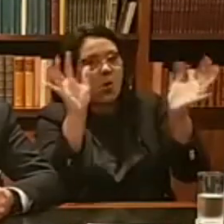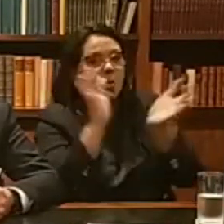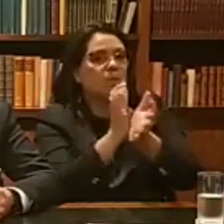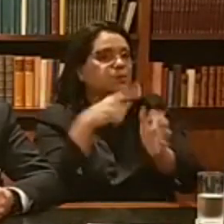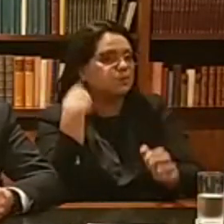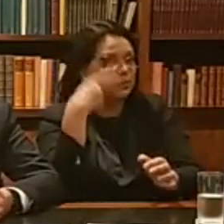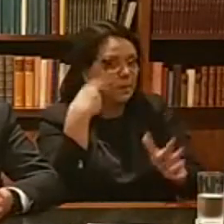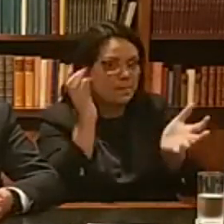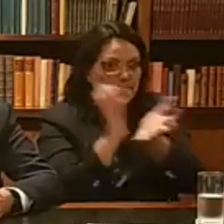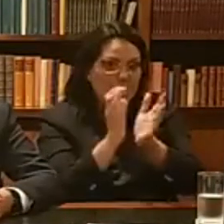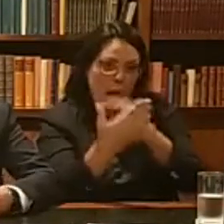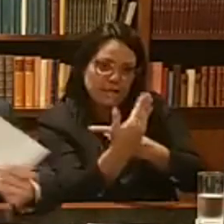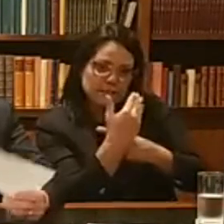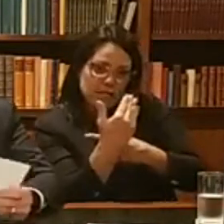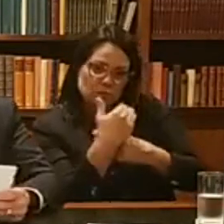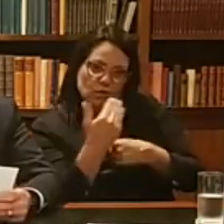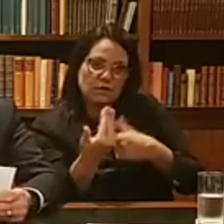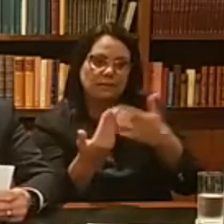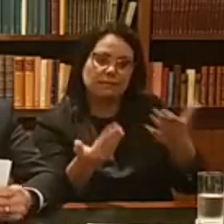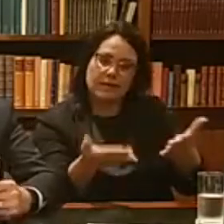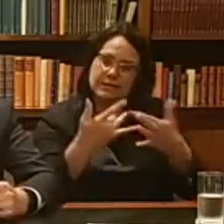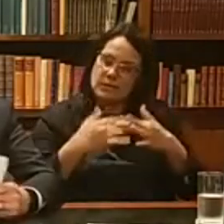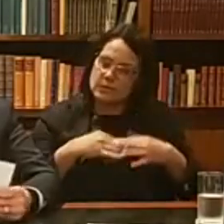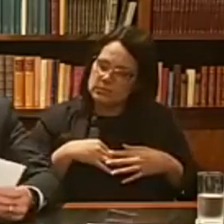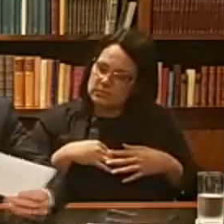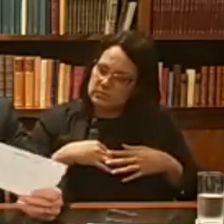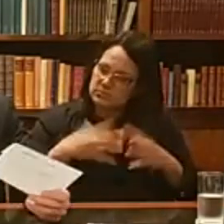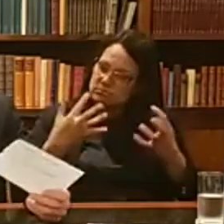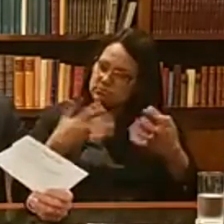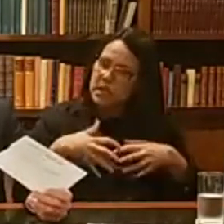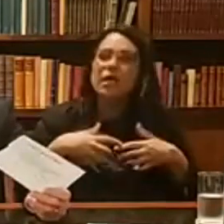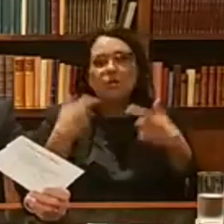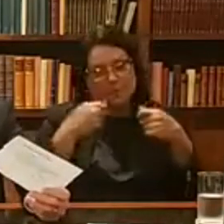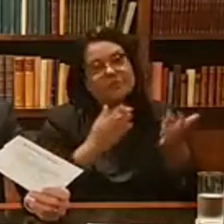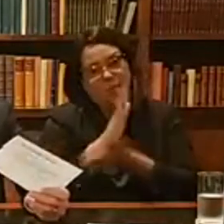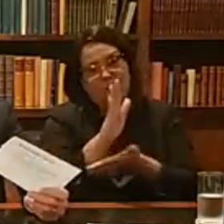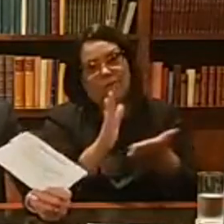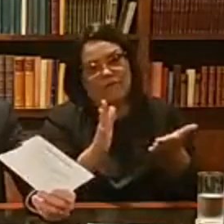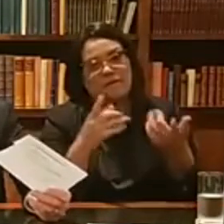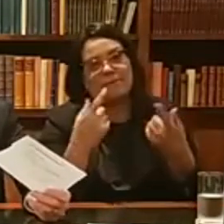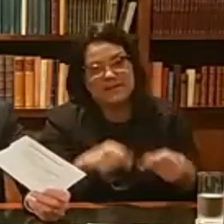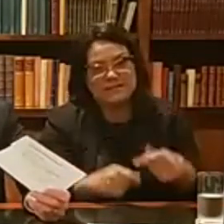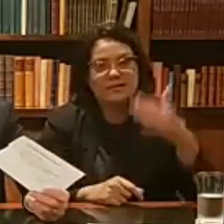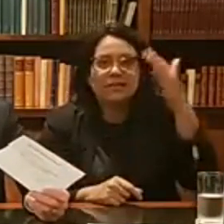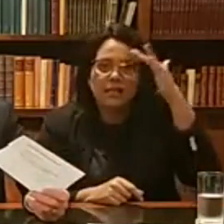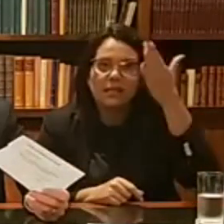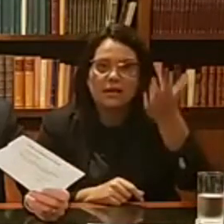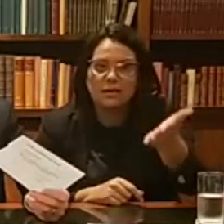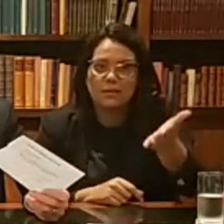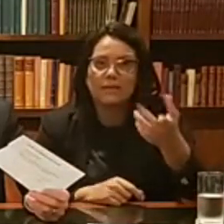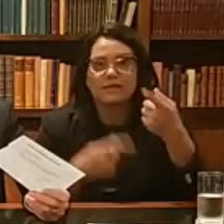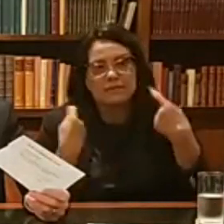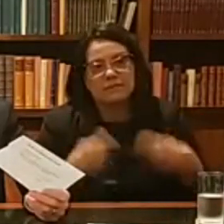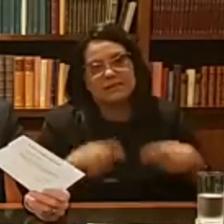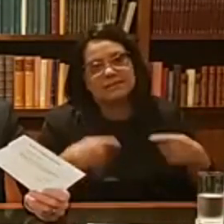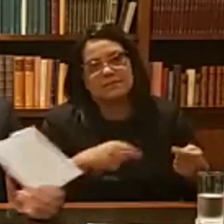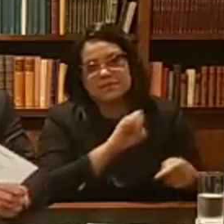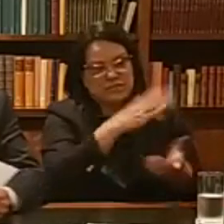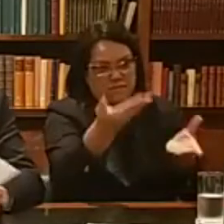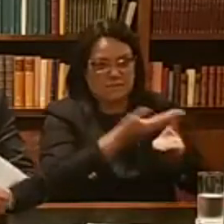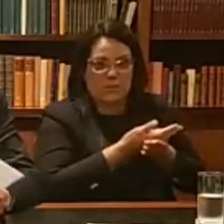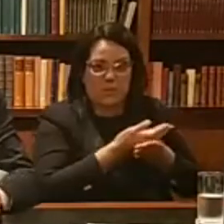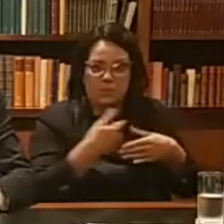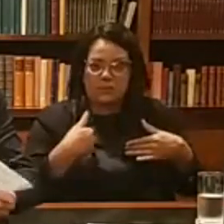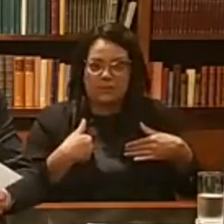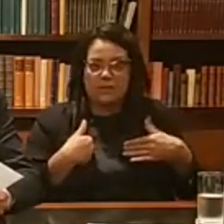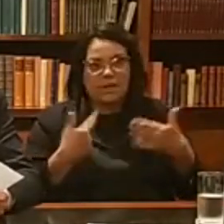jurídica, mas o preliminar é que eu tenho que sancionar. Deu para entender, pessoal? Vocês